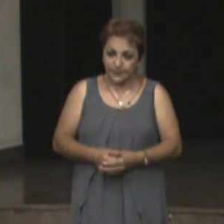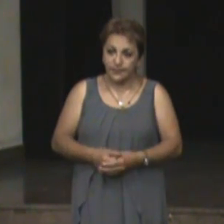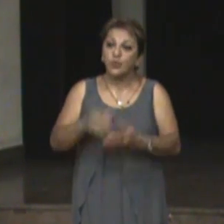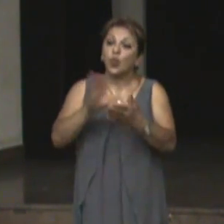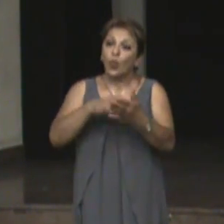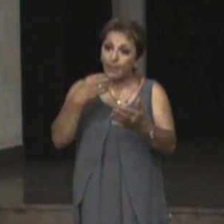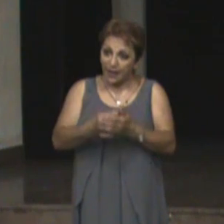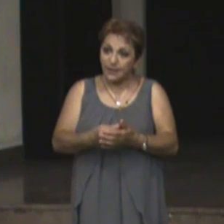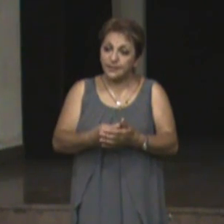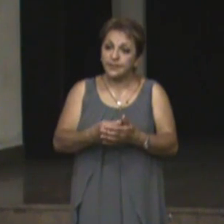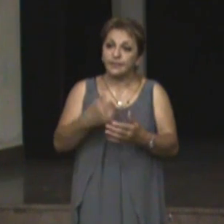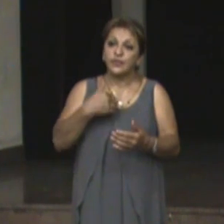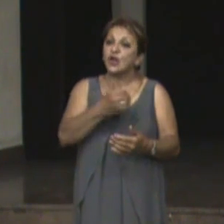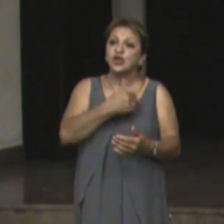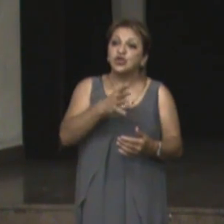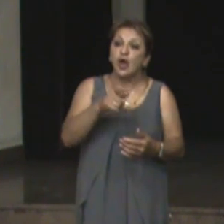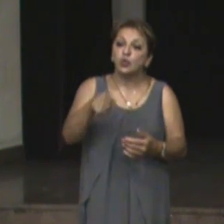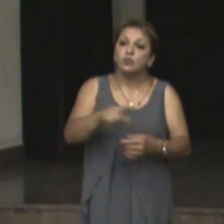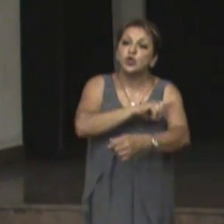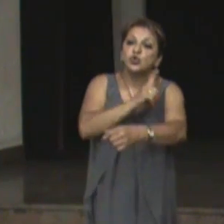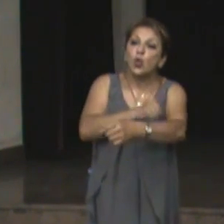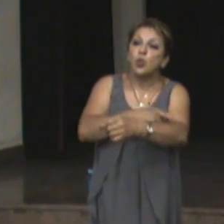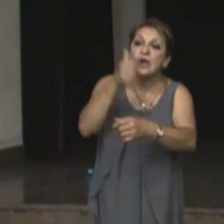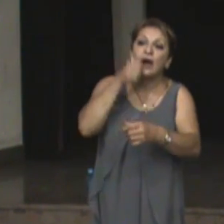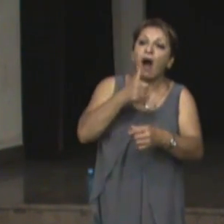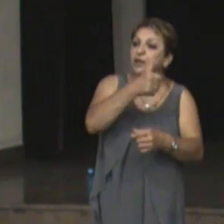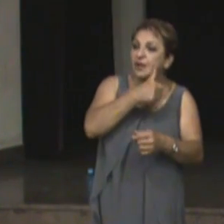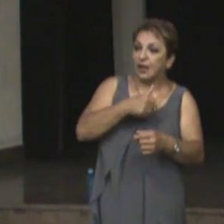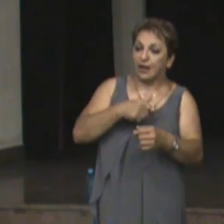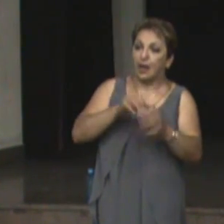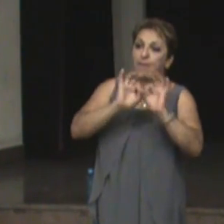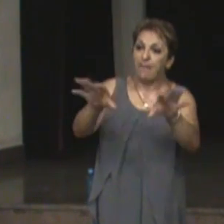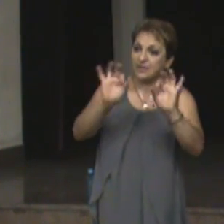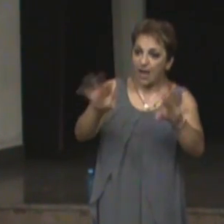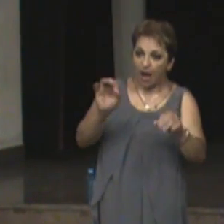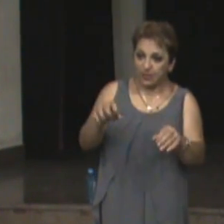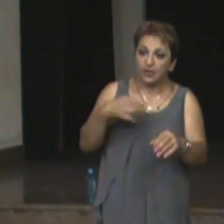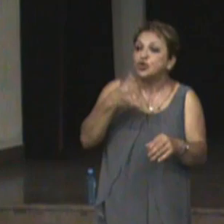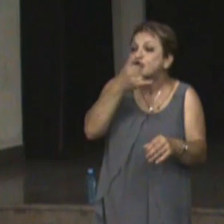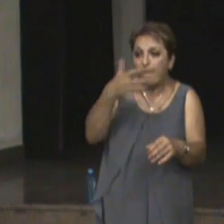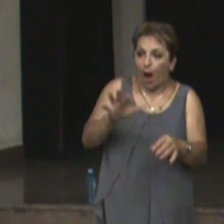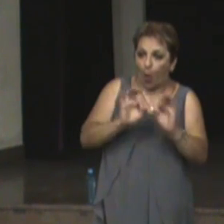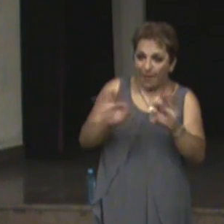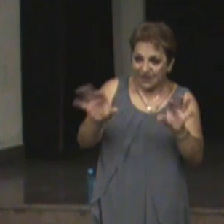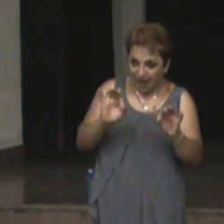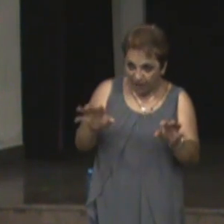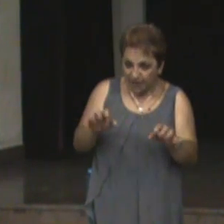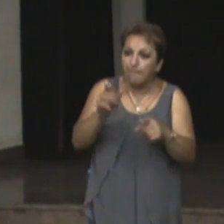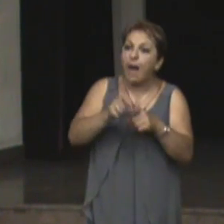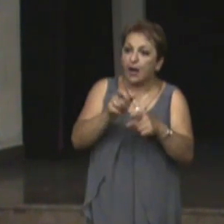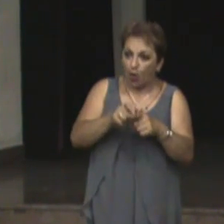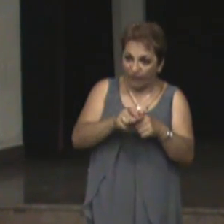Ուրեմն ես չեմ ուզում այդ զորության գաղտնիքները բացահայտել, ավելի չեմ կարող բացահայտել